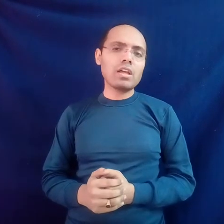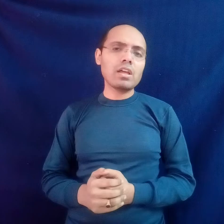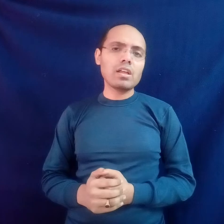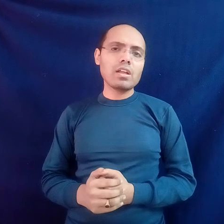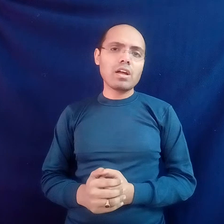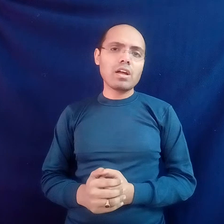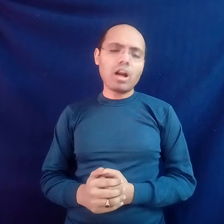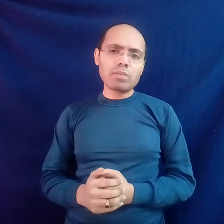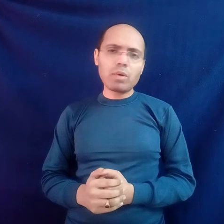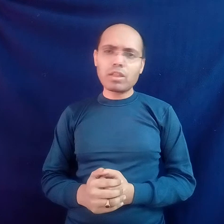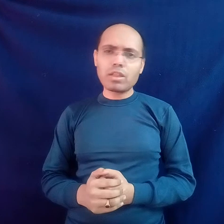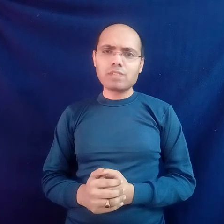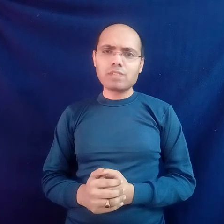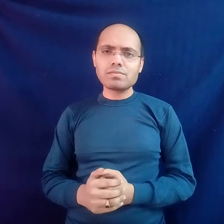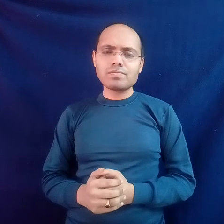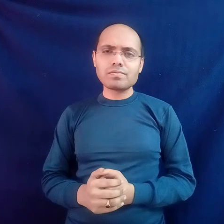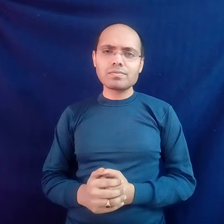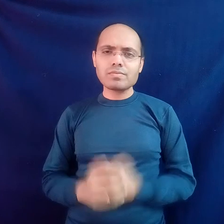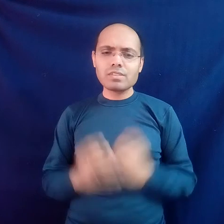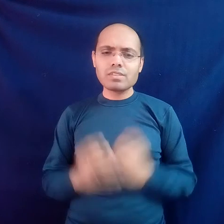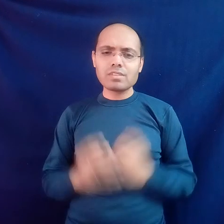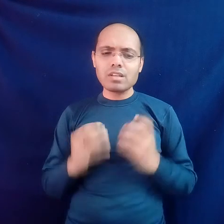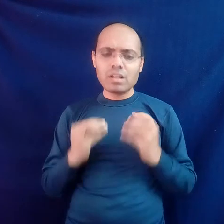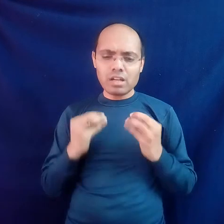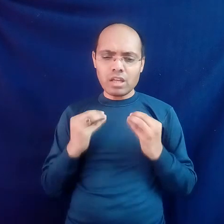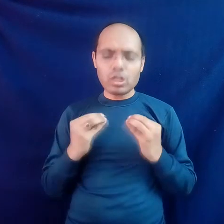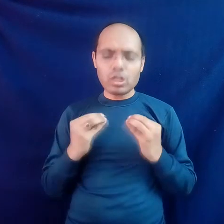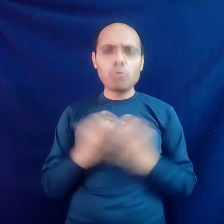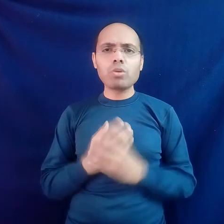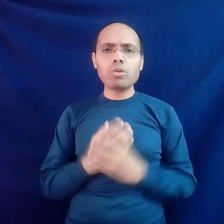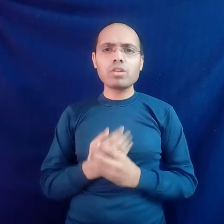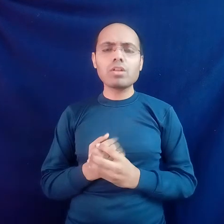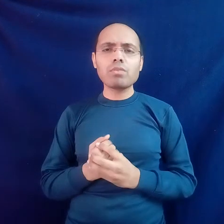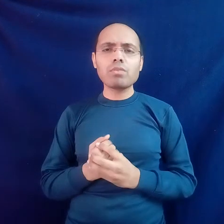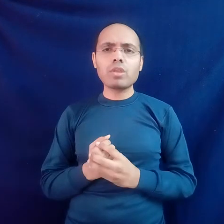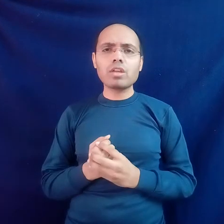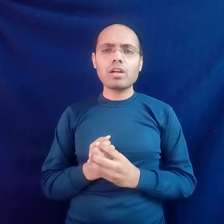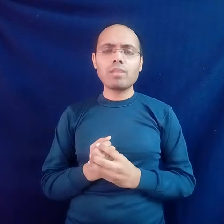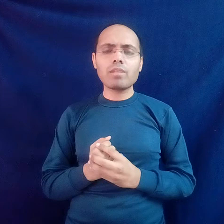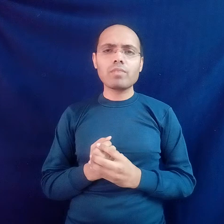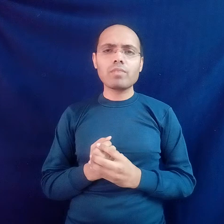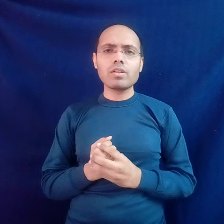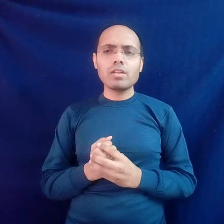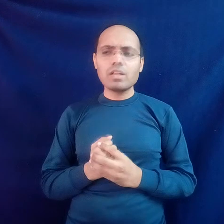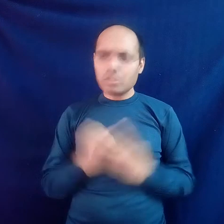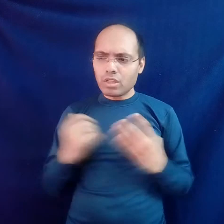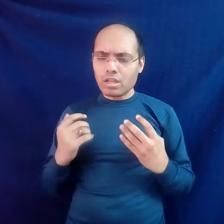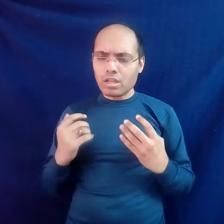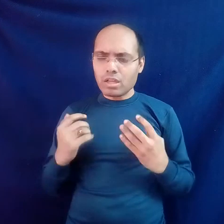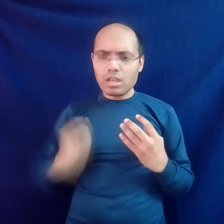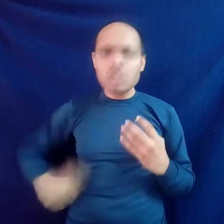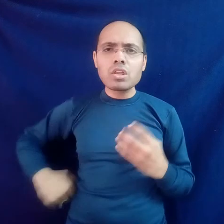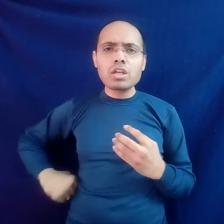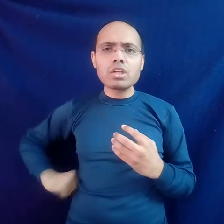मैंने आत्माओं के साथ कई ऐसे अनुभव फेस किए हैं, जैसे कि किसी के शरीर